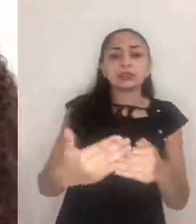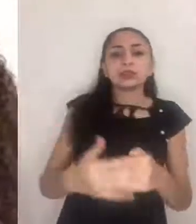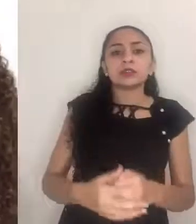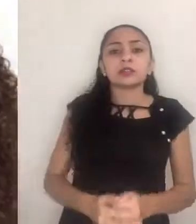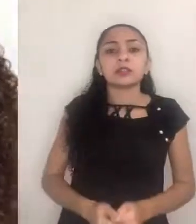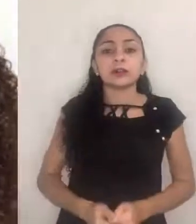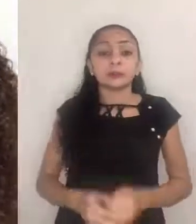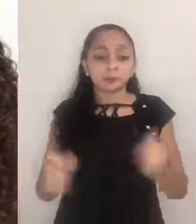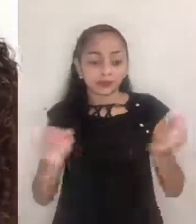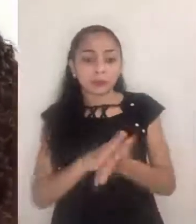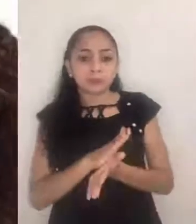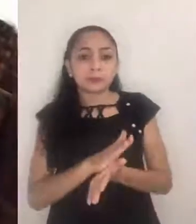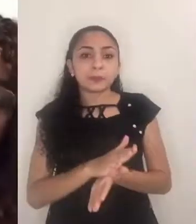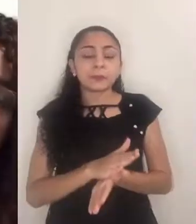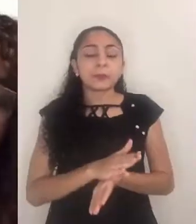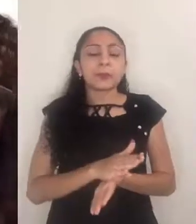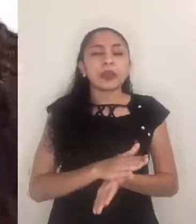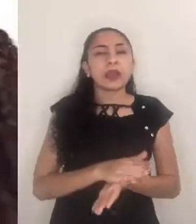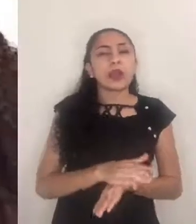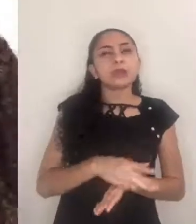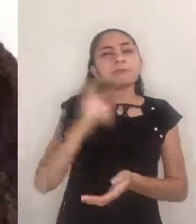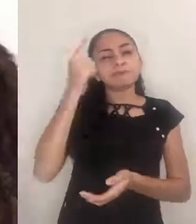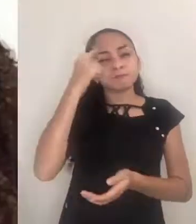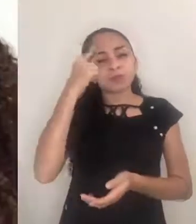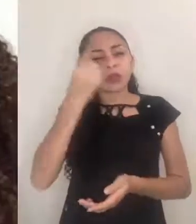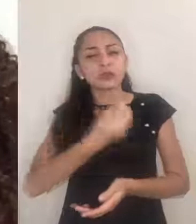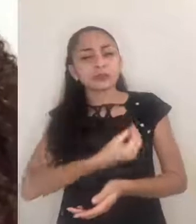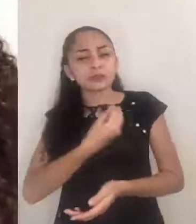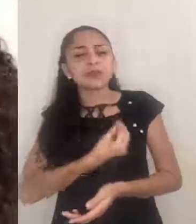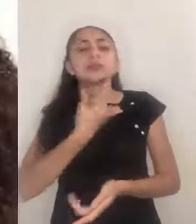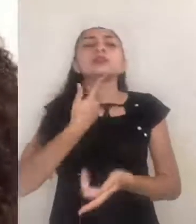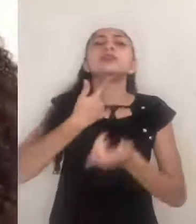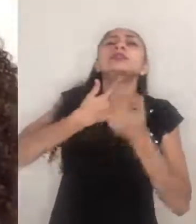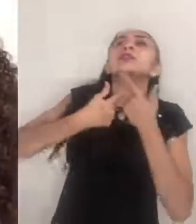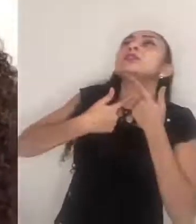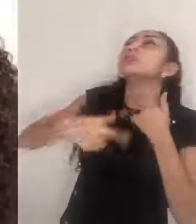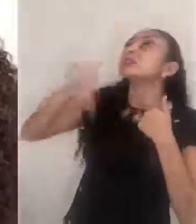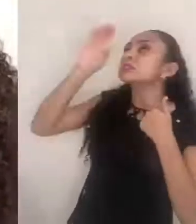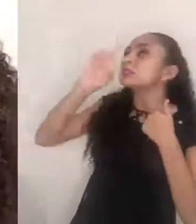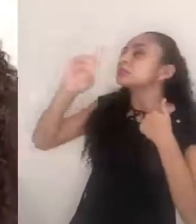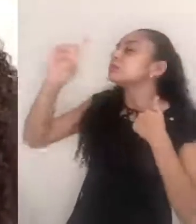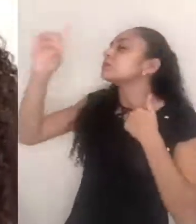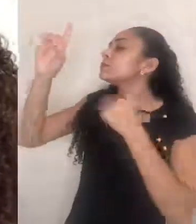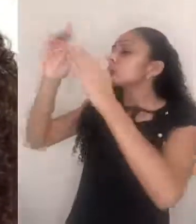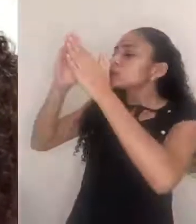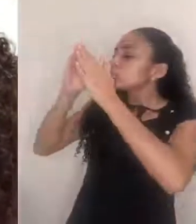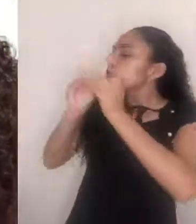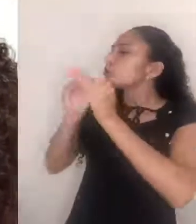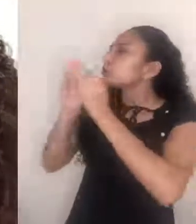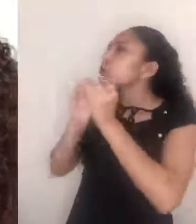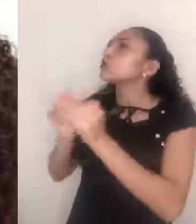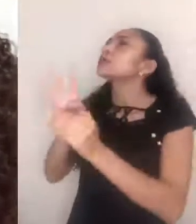vida. E para finalizar, queridos, a gente precisa entender que essa caminhada e esse desejo de buscar a Deus,